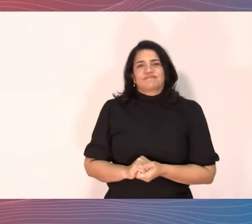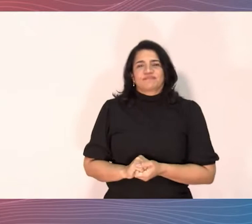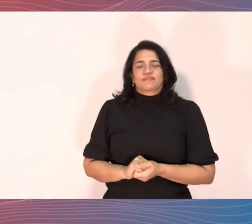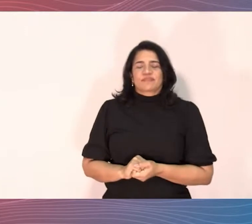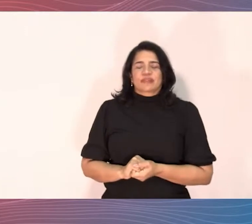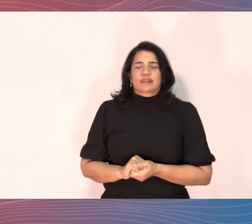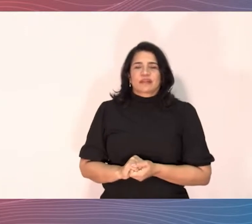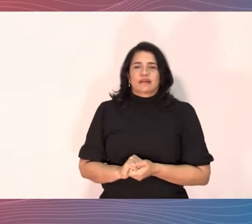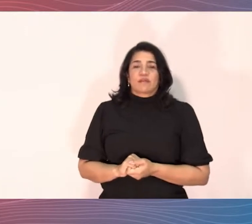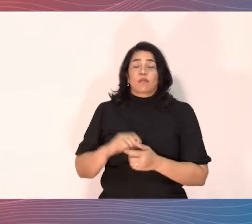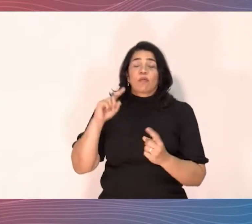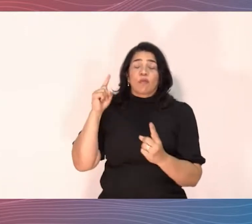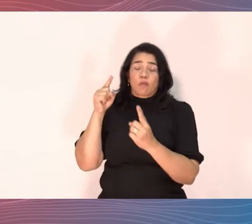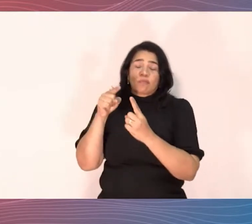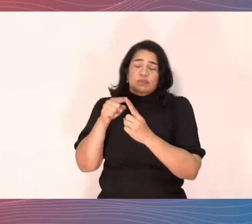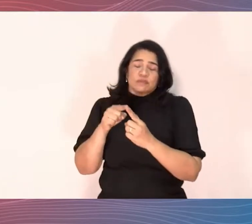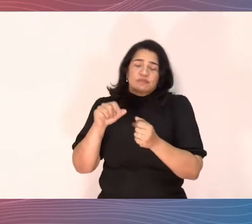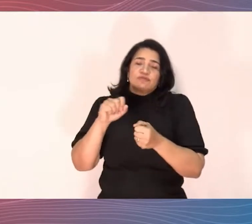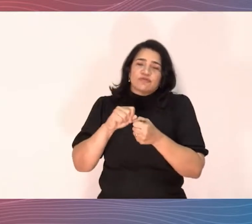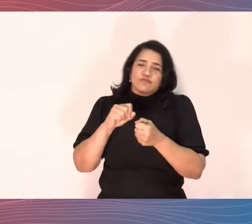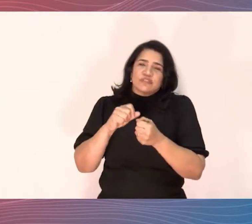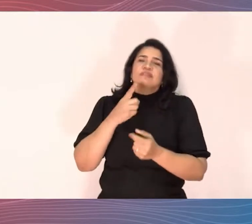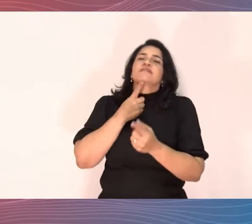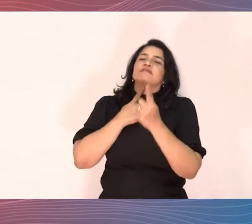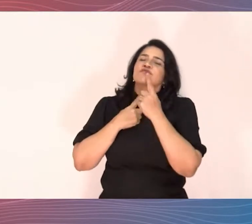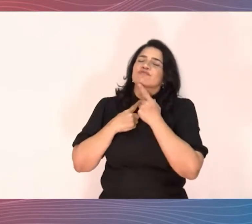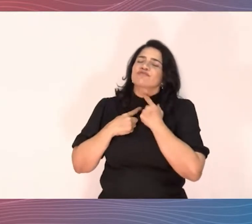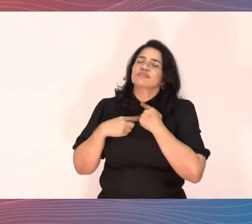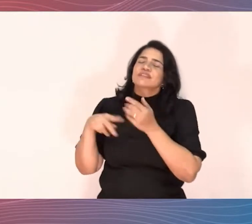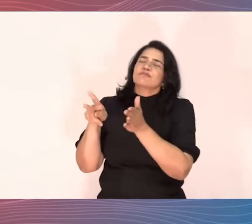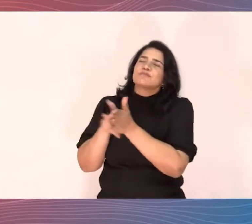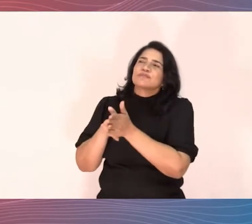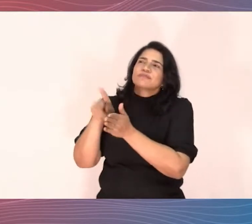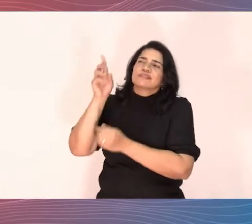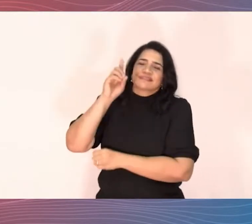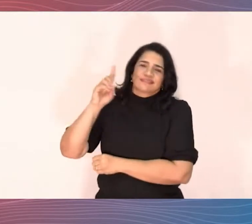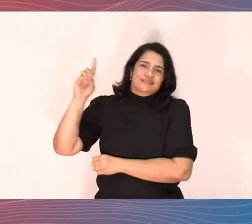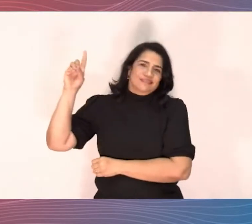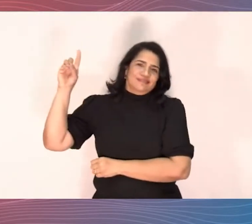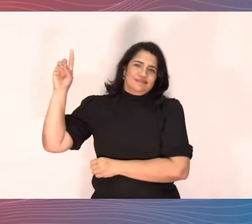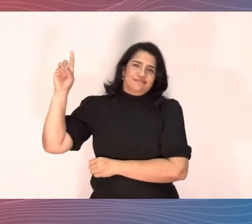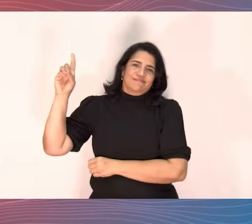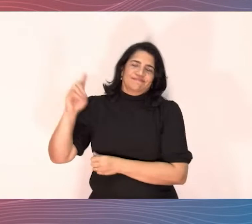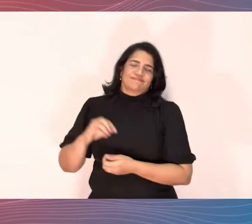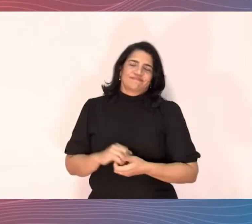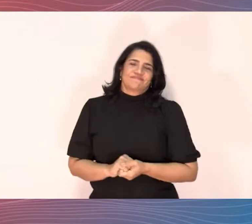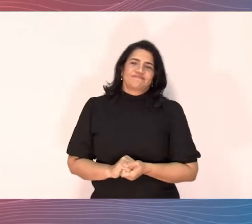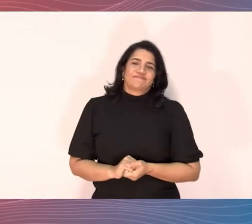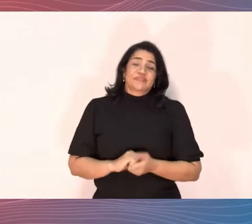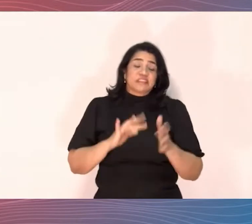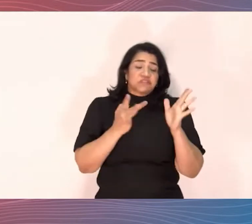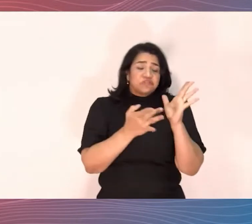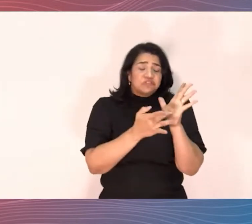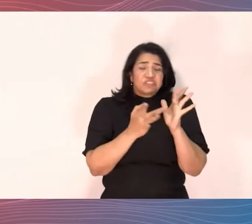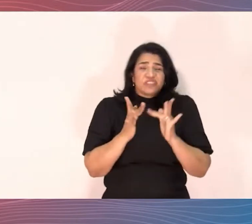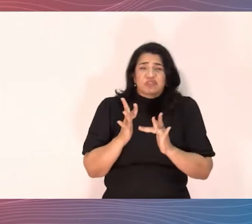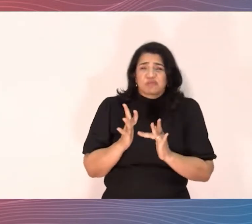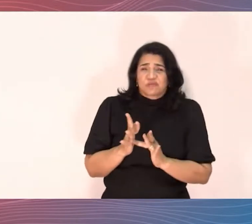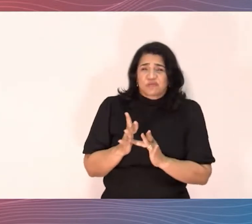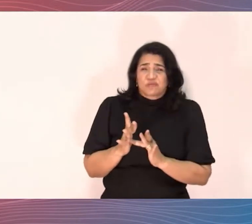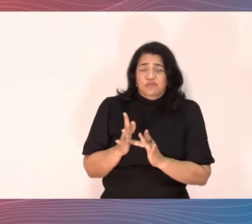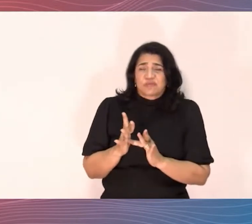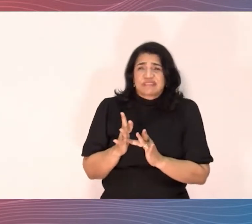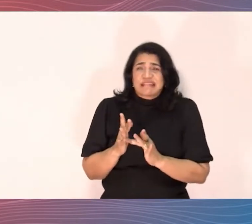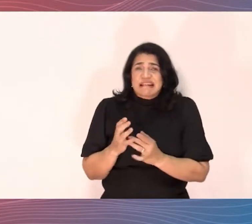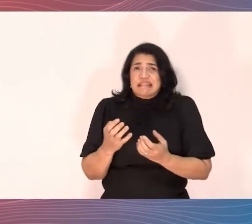Jesus não se apegou ao fato de ser ele Deus. Ele tinha a posição de Deus, mas ele